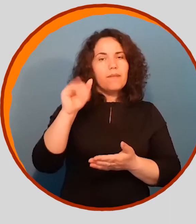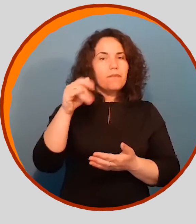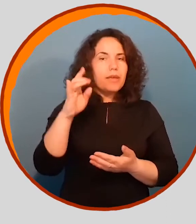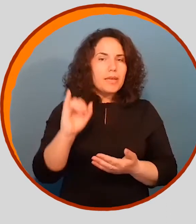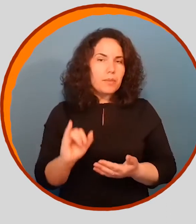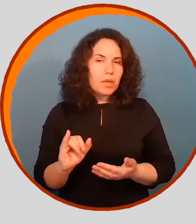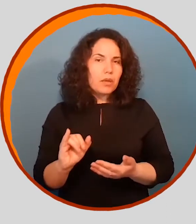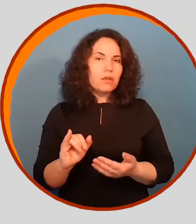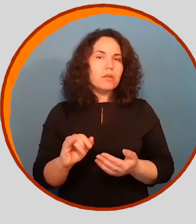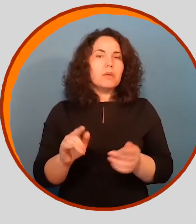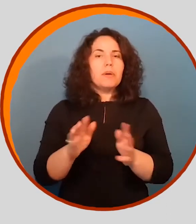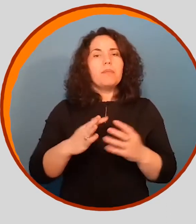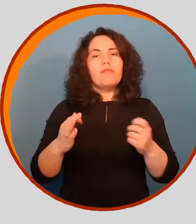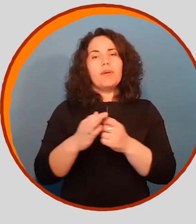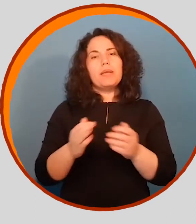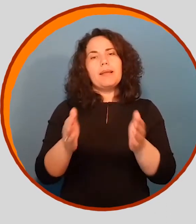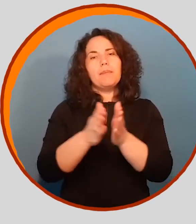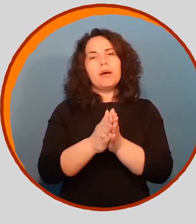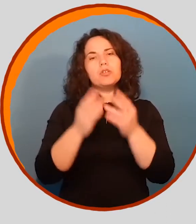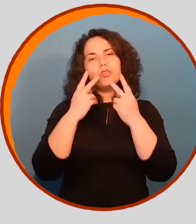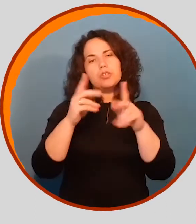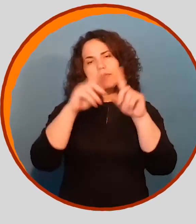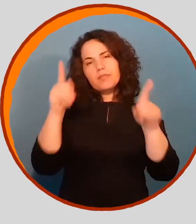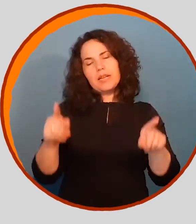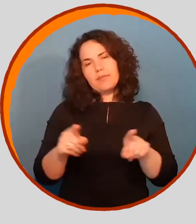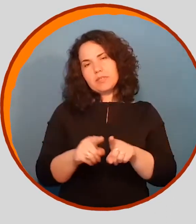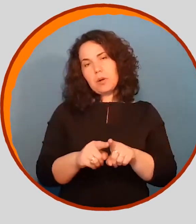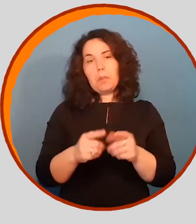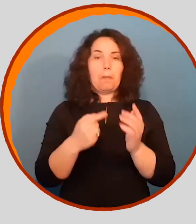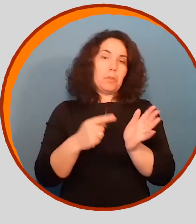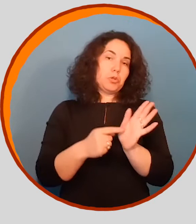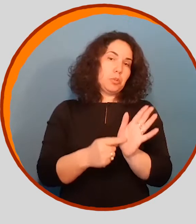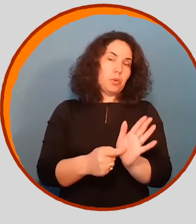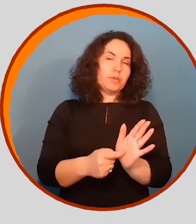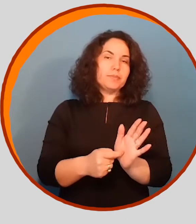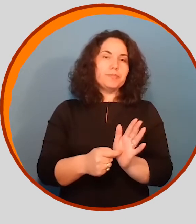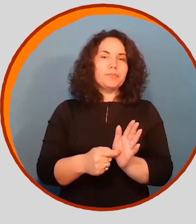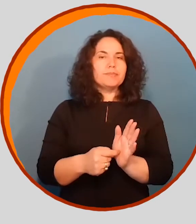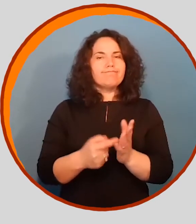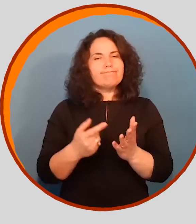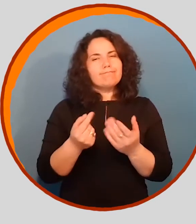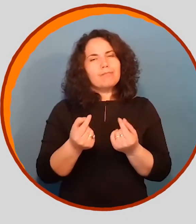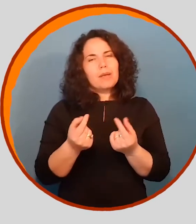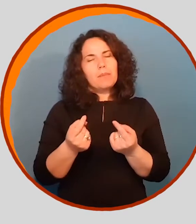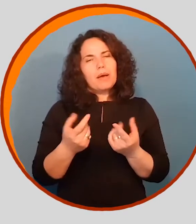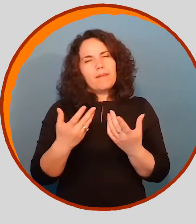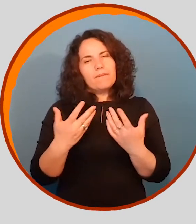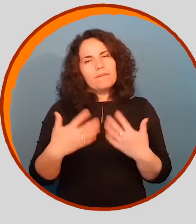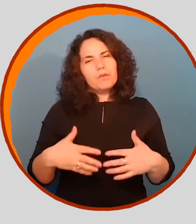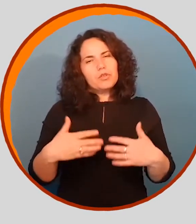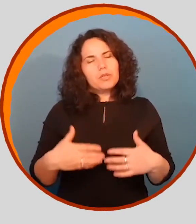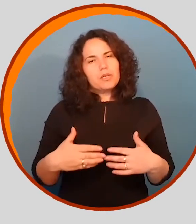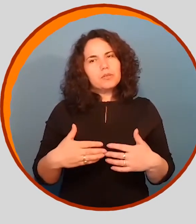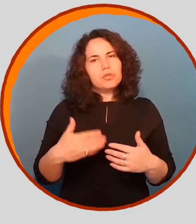mund krijohet një rutinë që familja mblidhet bashkë për të parë një film apo një serial të preferuar. E kanë më të vështirë të